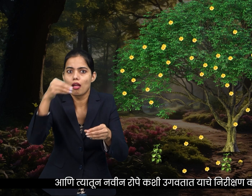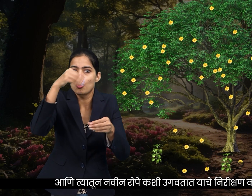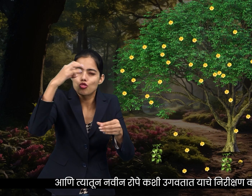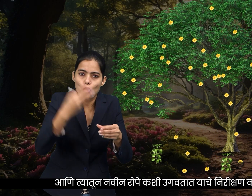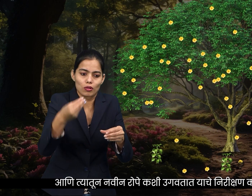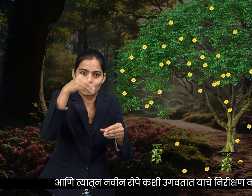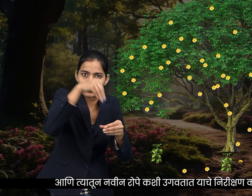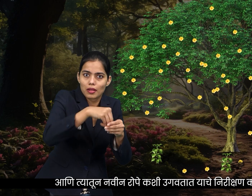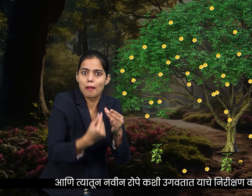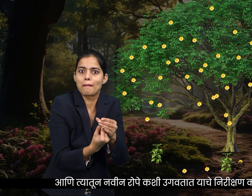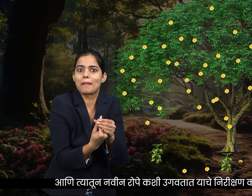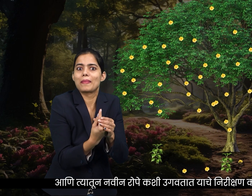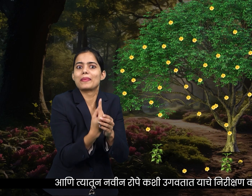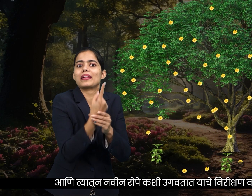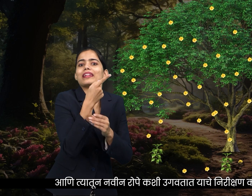लागले.